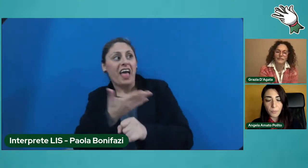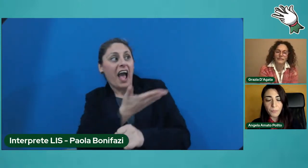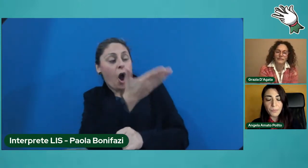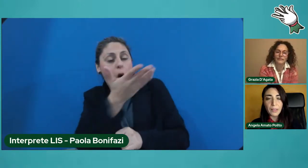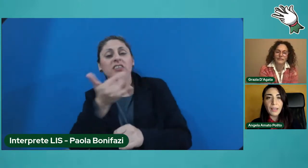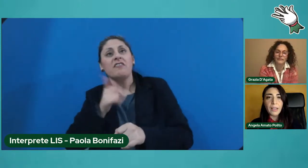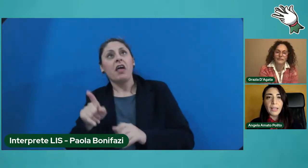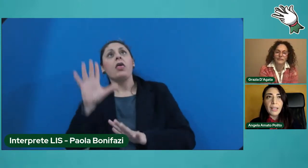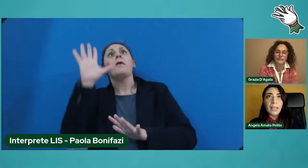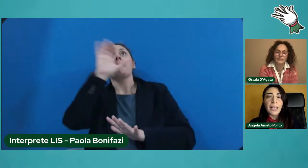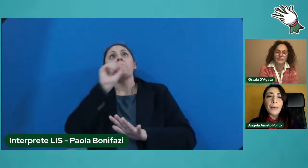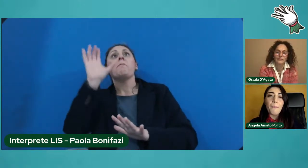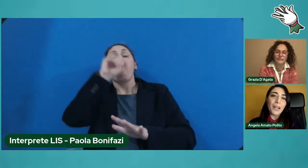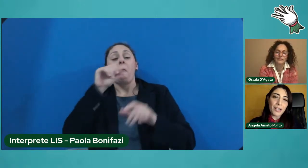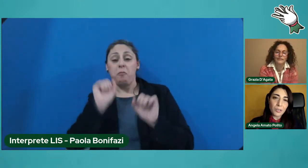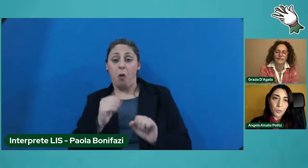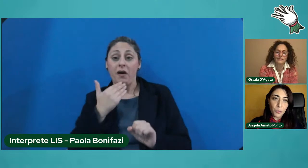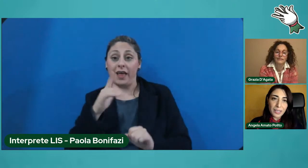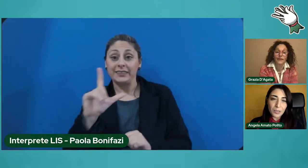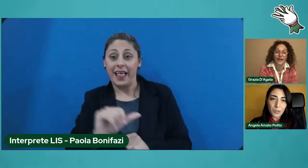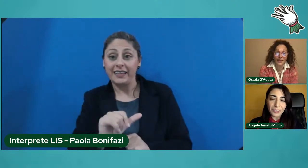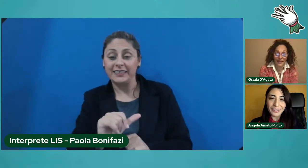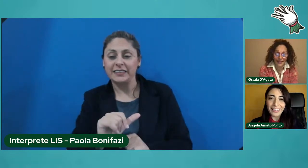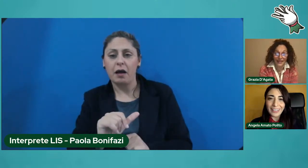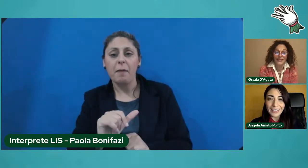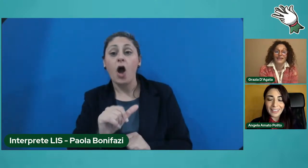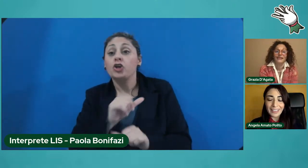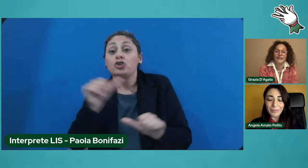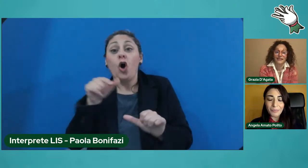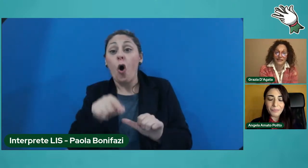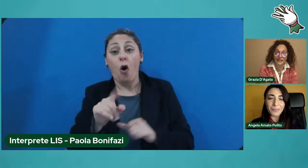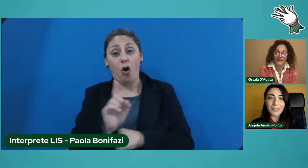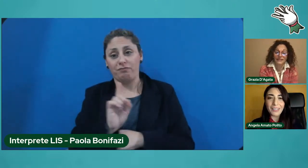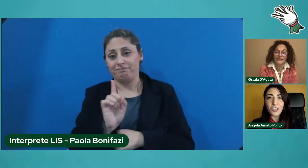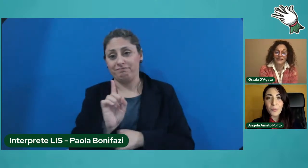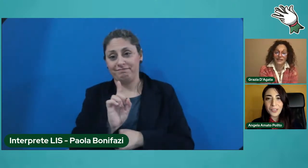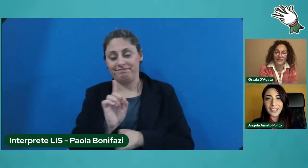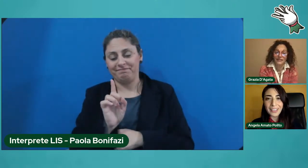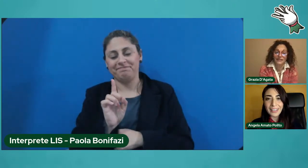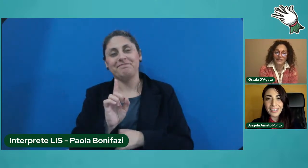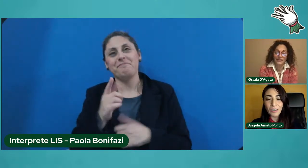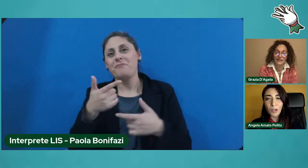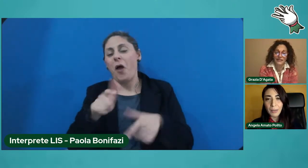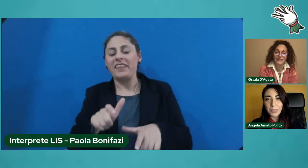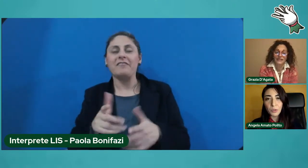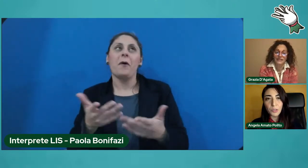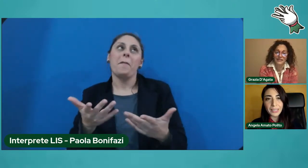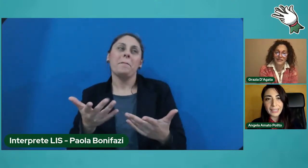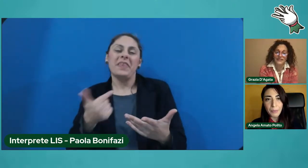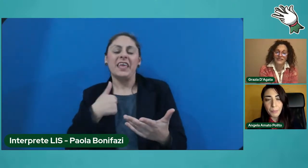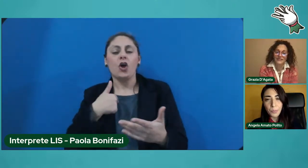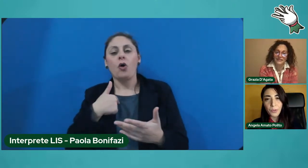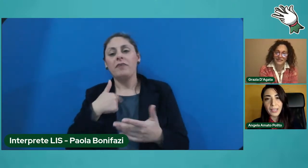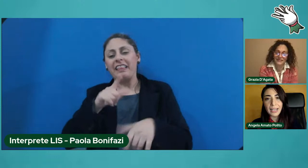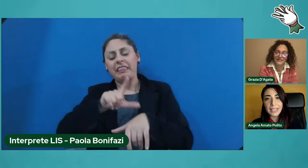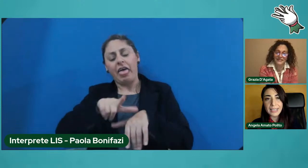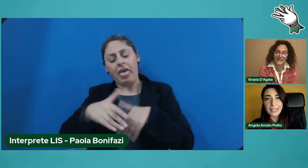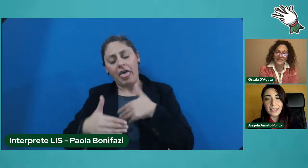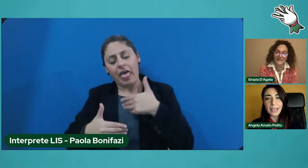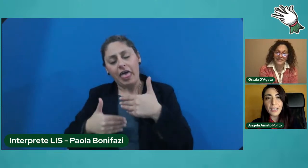comprenderlo. Ma non è solo questo, diciamo che ho capito con il tempo che la LIS è la